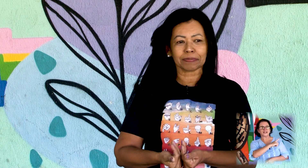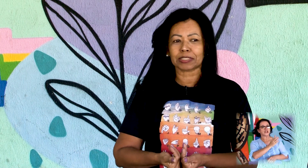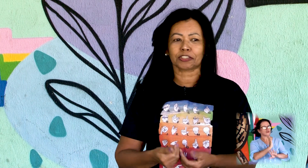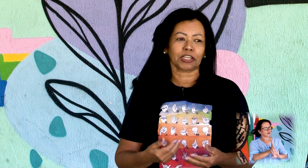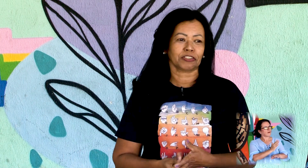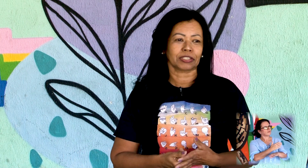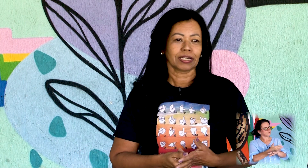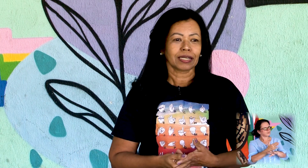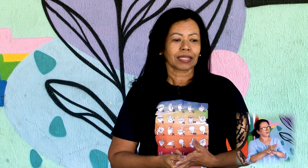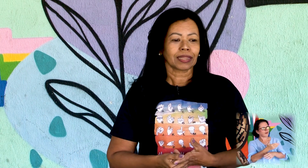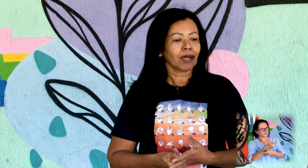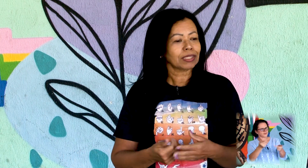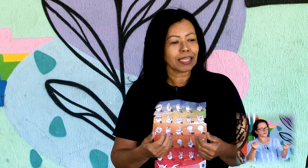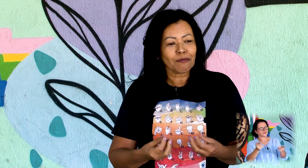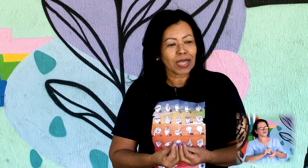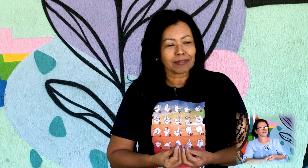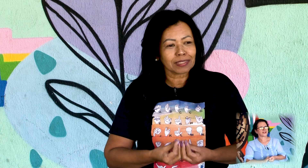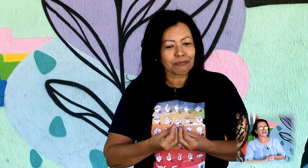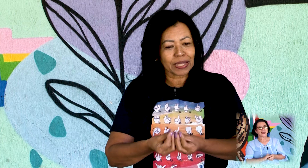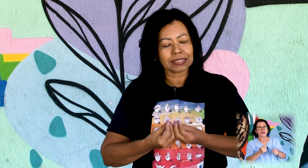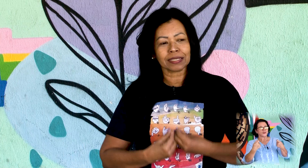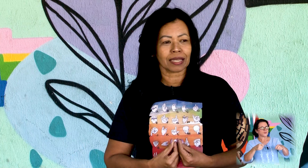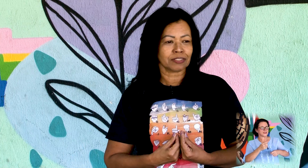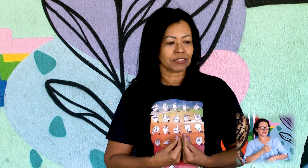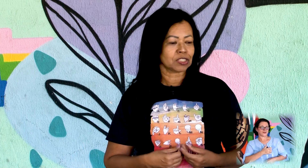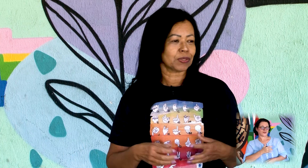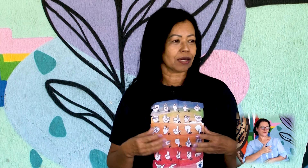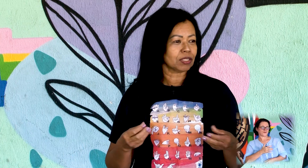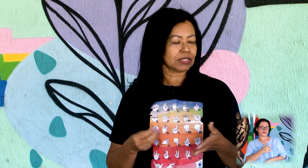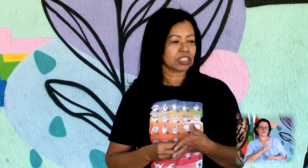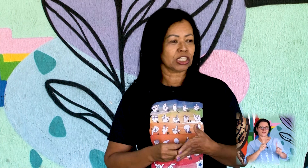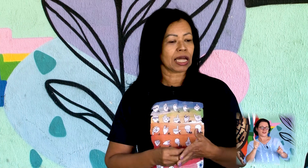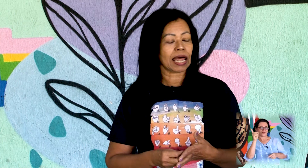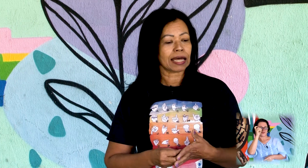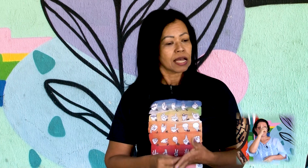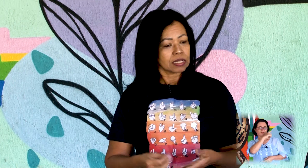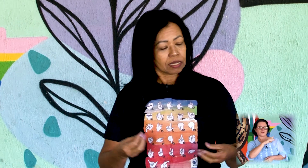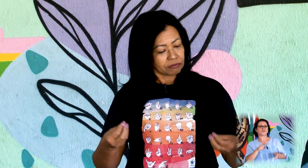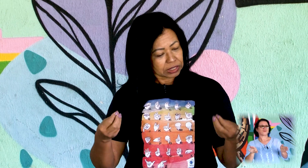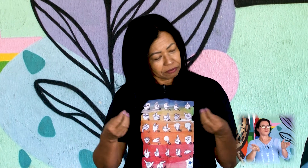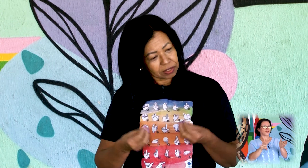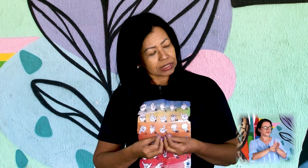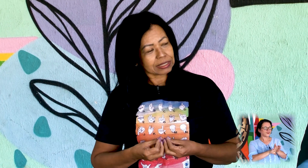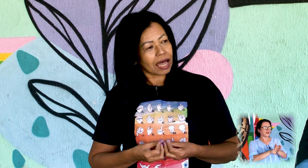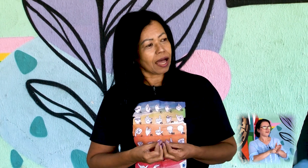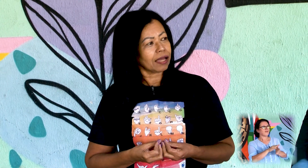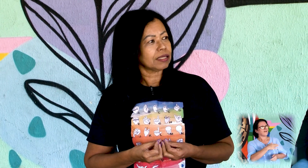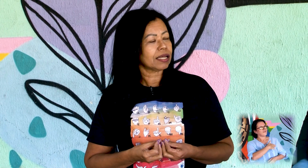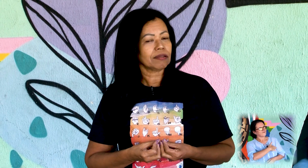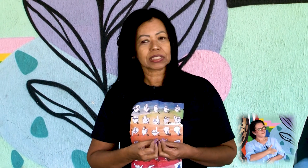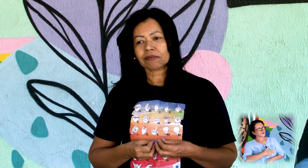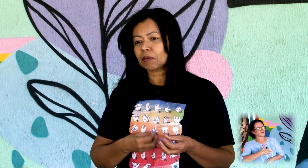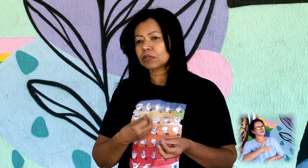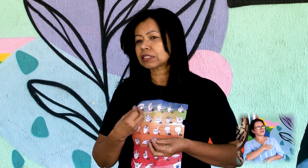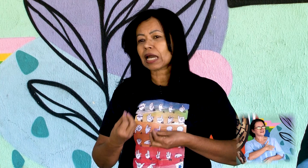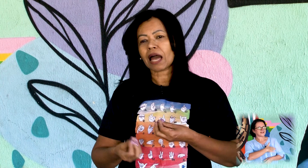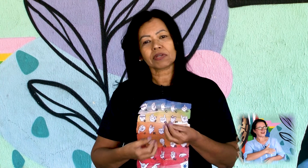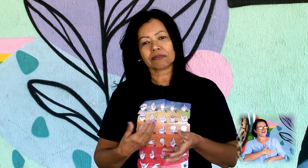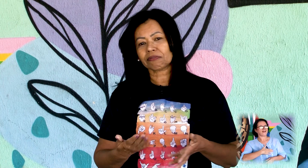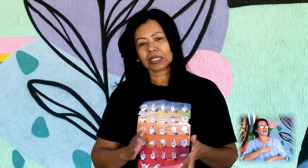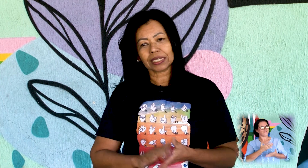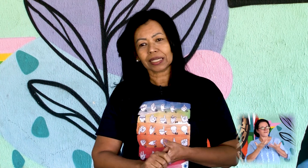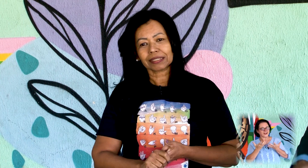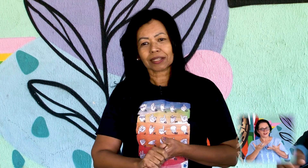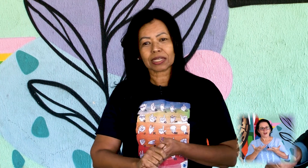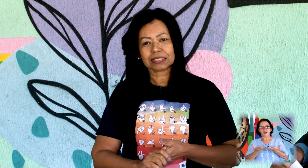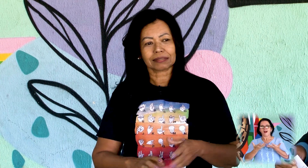falar para as pessoas. Gente, não tenham medo, não pensem que é difícil. Porque quando você chega lá, você vai gostar. E aí você vai buscar e você